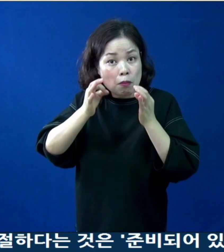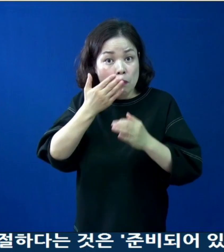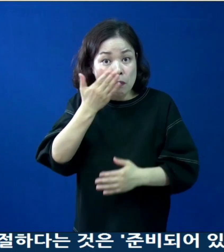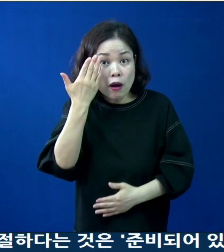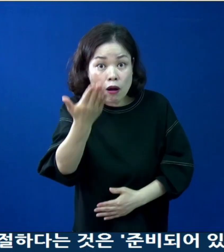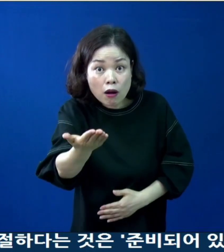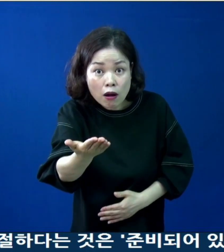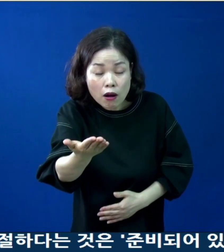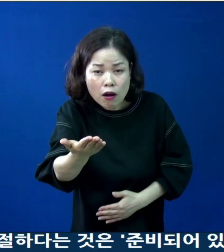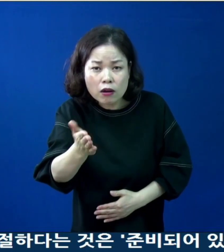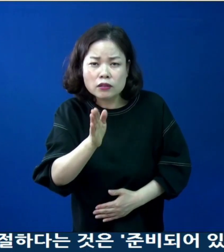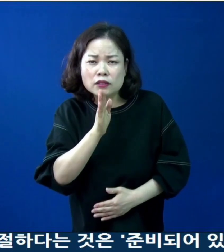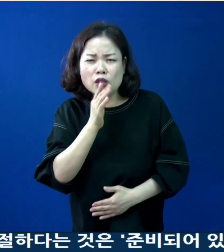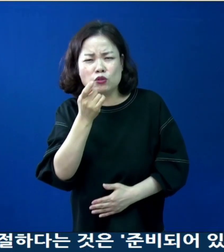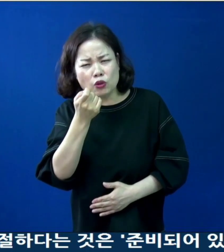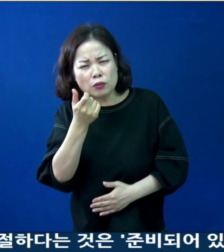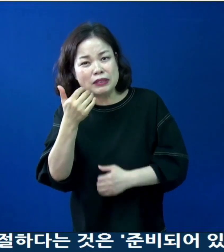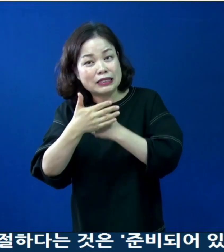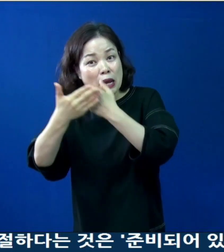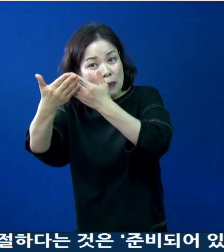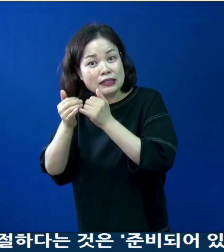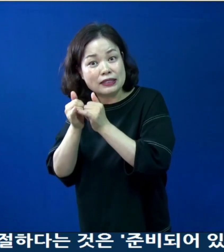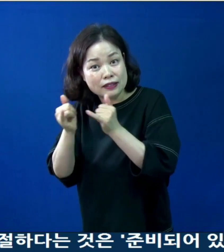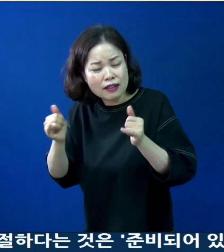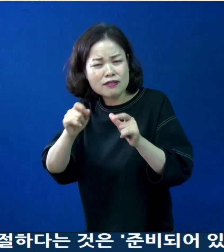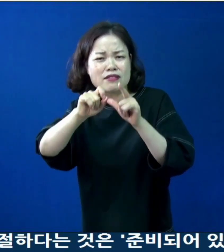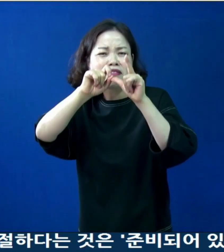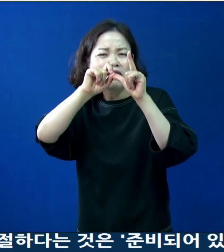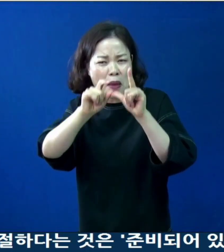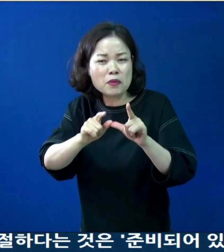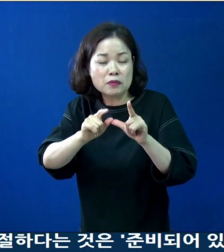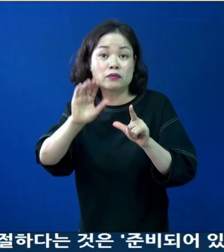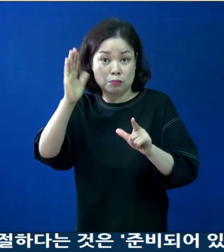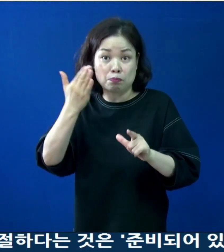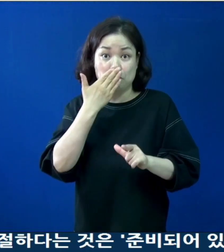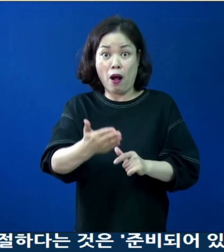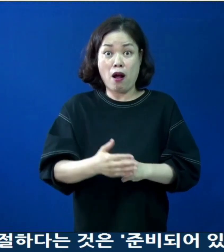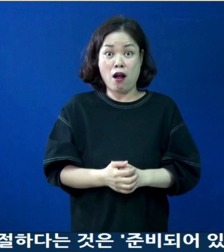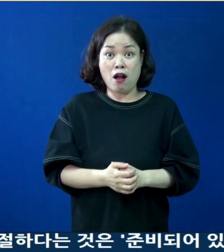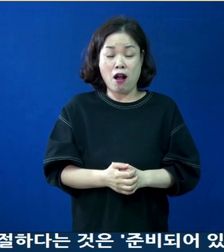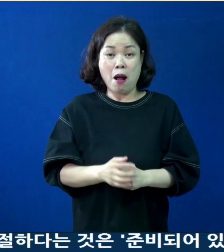않습니까? 이건 사실 조금 은혜 받은 사람들은 대부분 이게 됩니다.